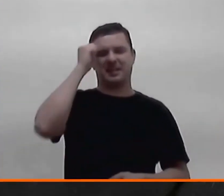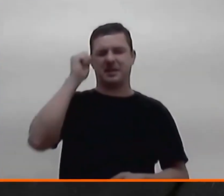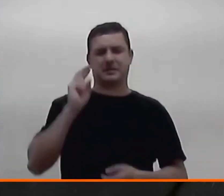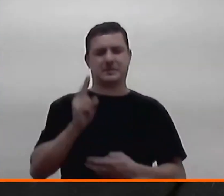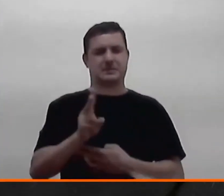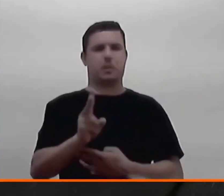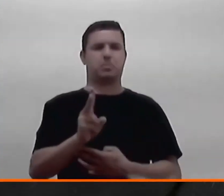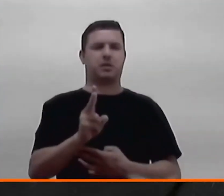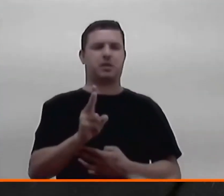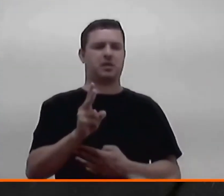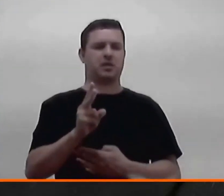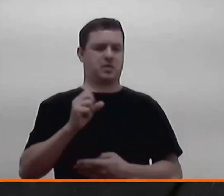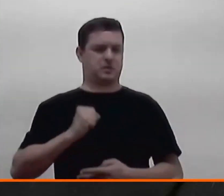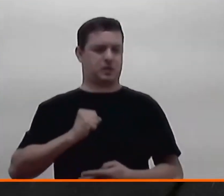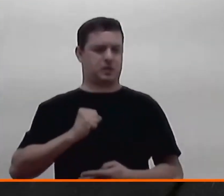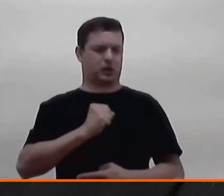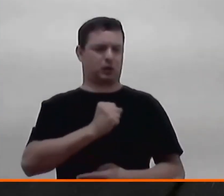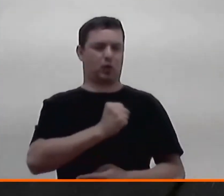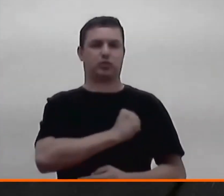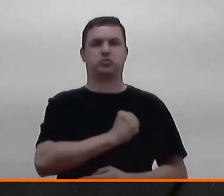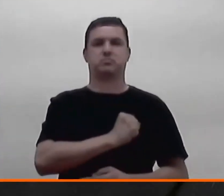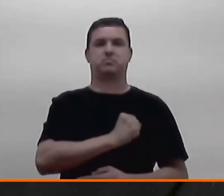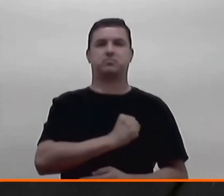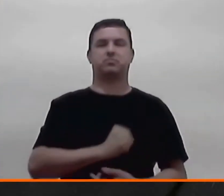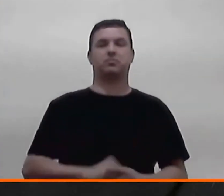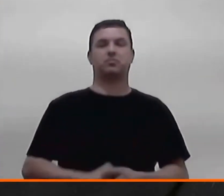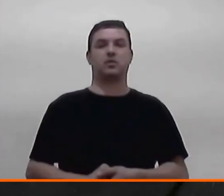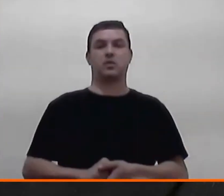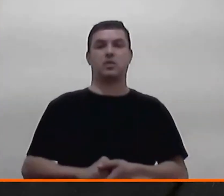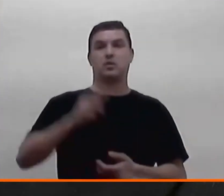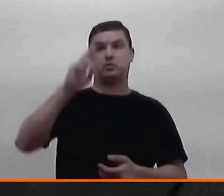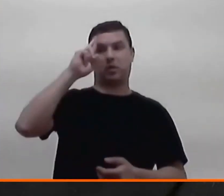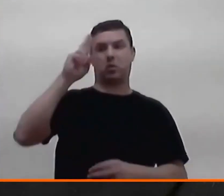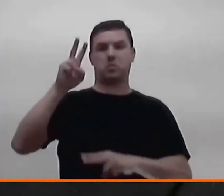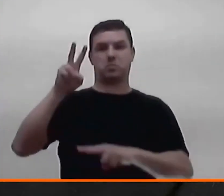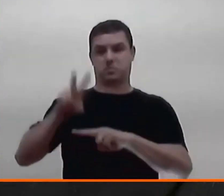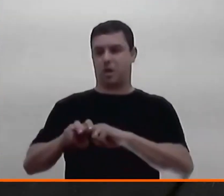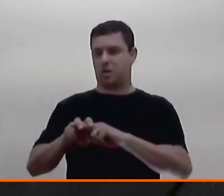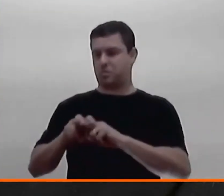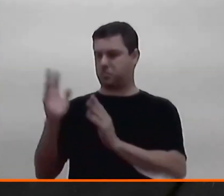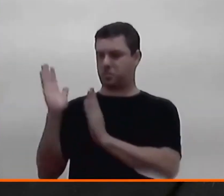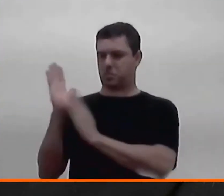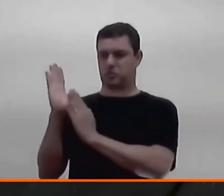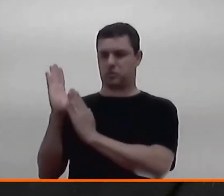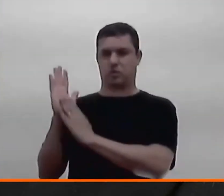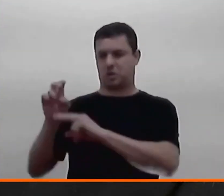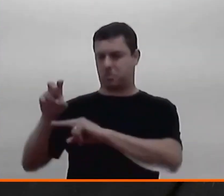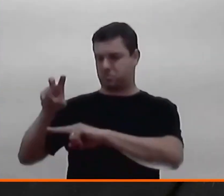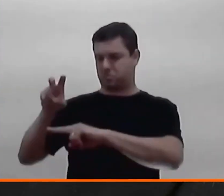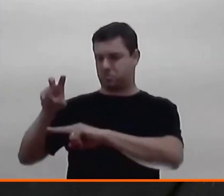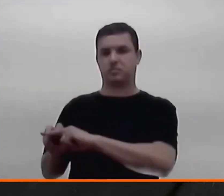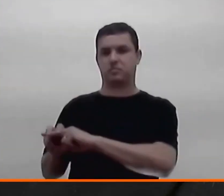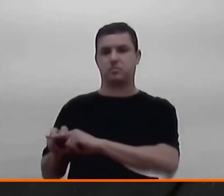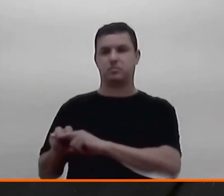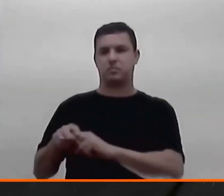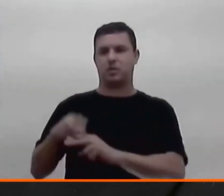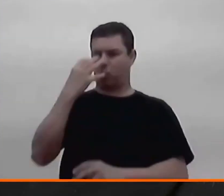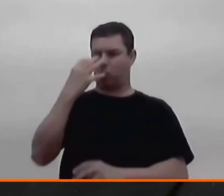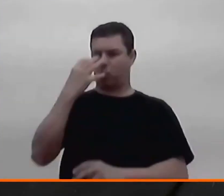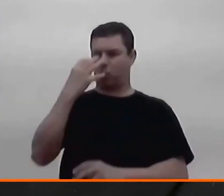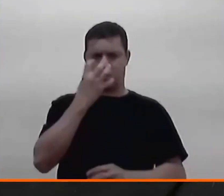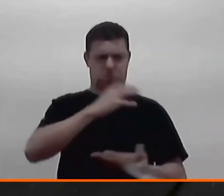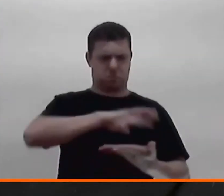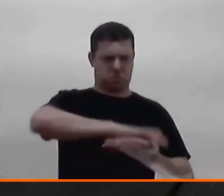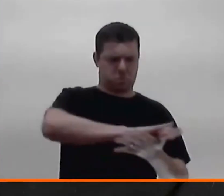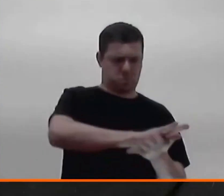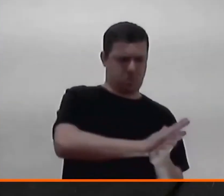de Melquisedeque. O Senhor à tua direita, no dia da sua ira, esmagará os reis, ele